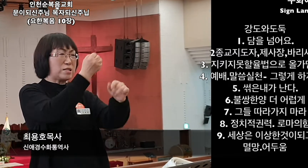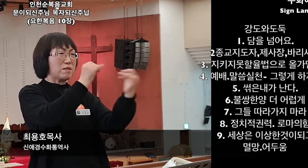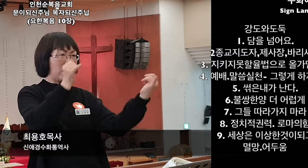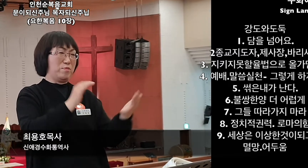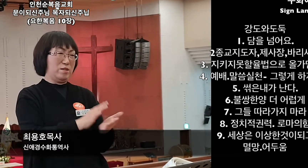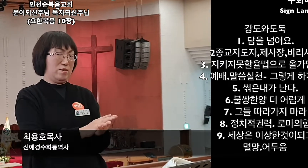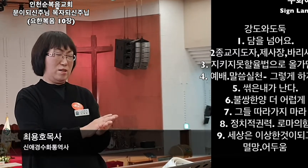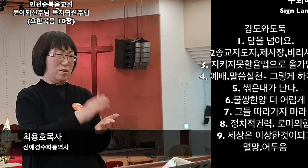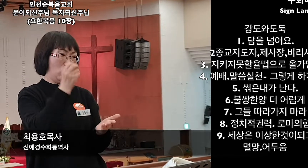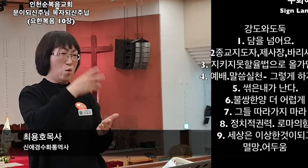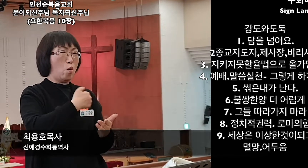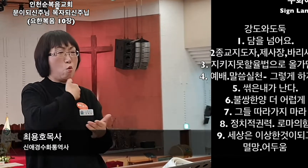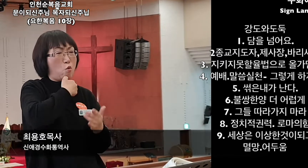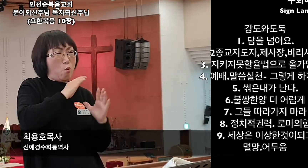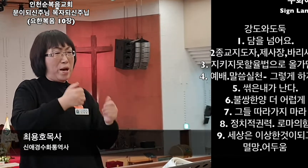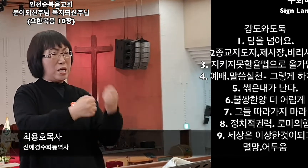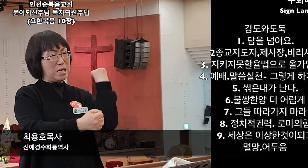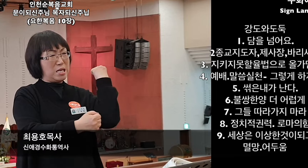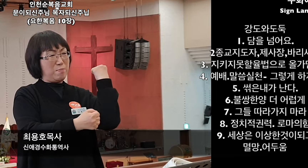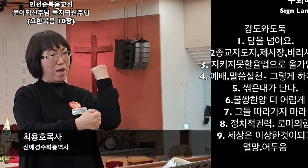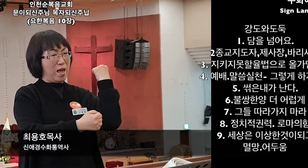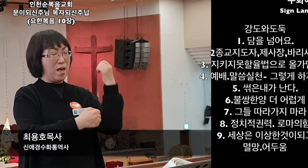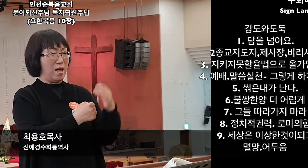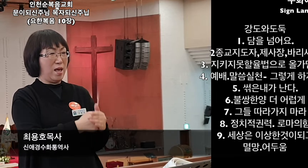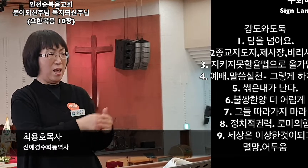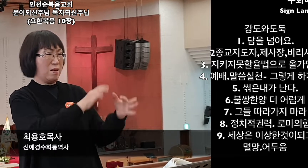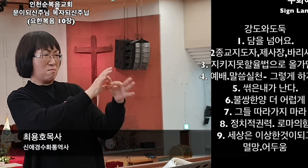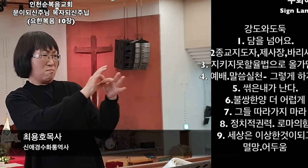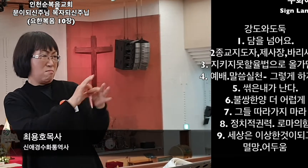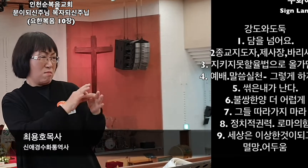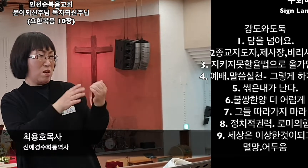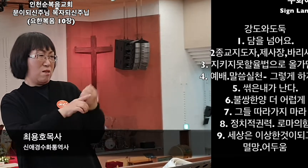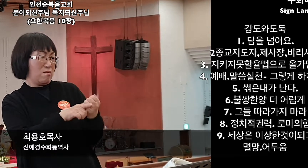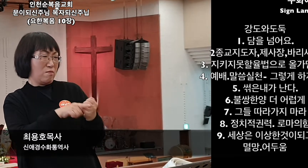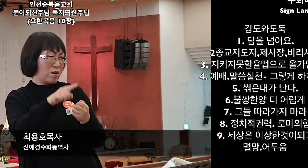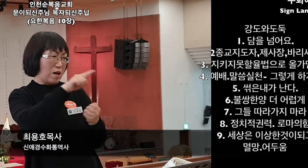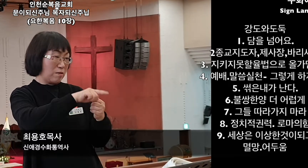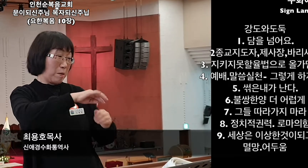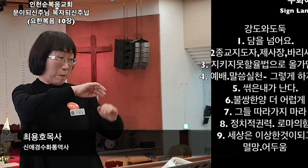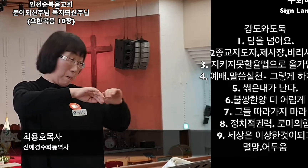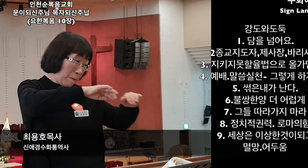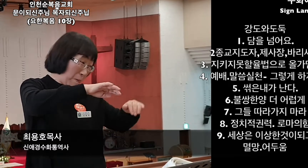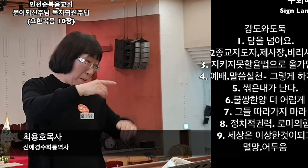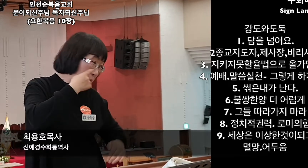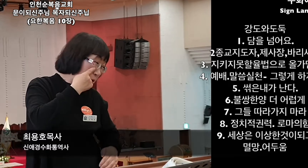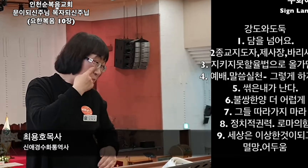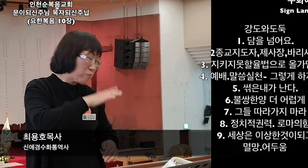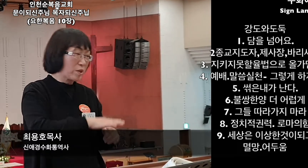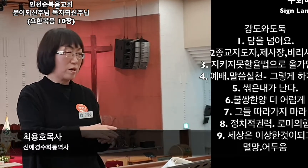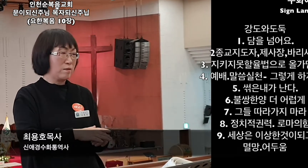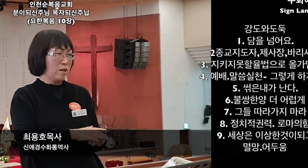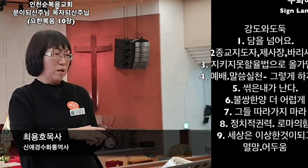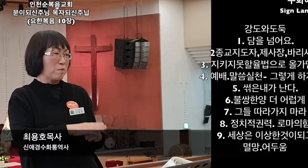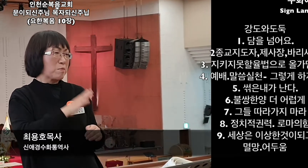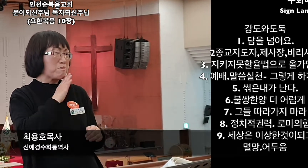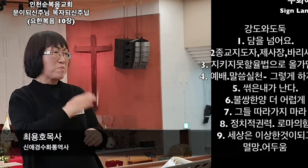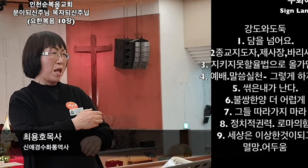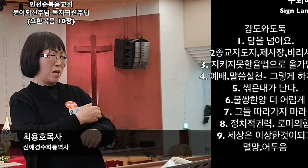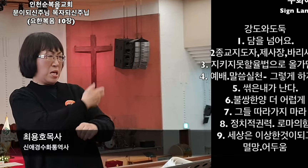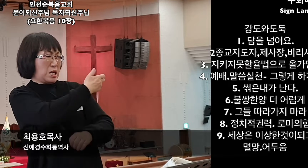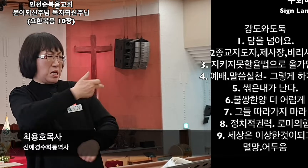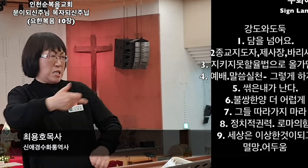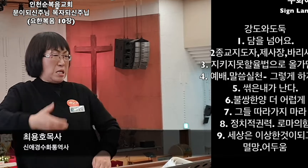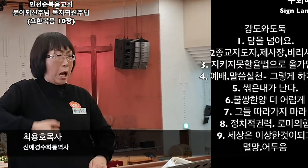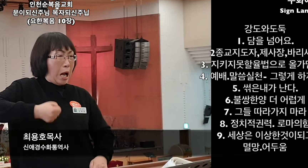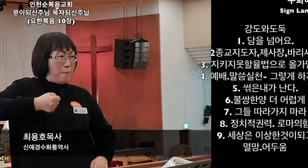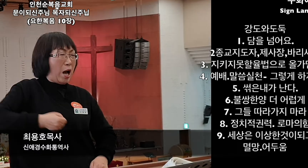사람들입니다. 로마의 힘에 연결하기 위해서 이리저리 기웃대던 사람들, 여기저기 줄을 대던 사람들,